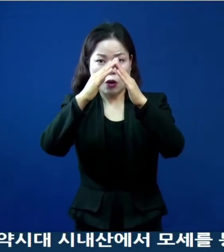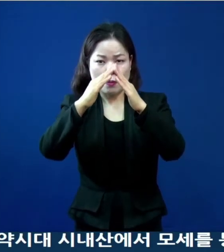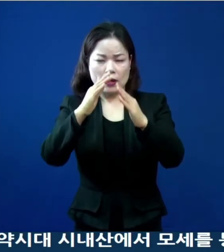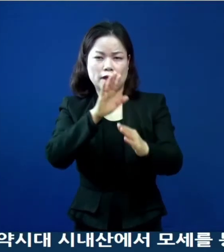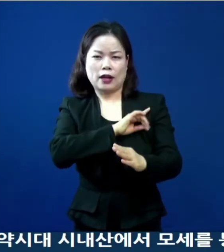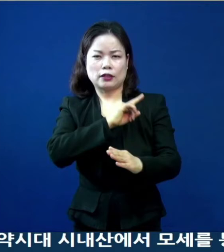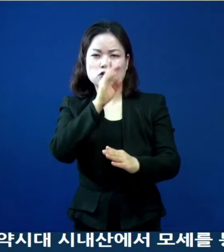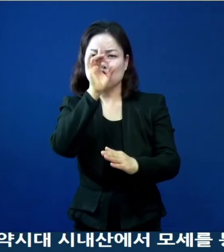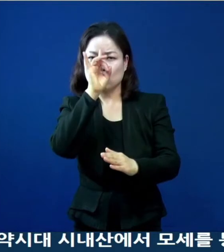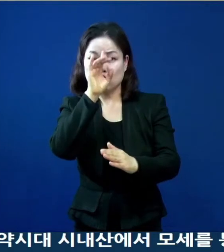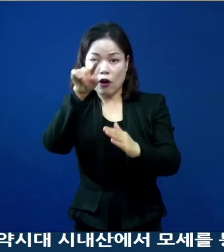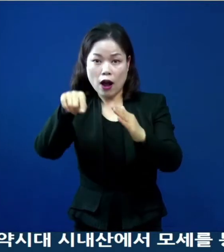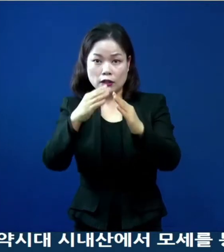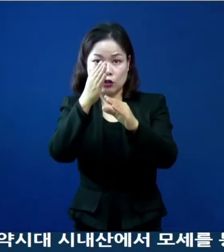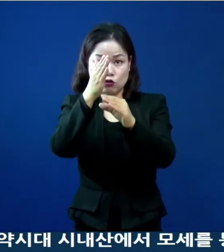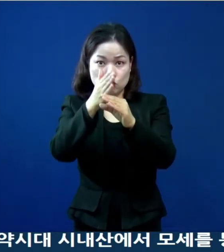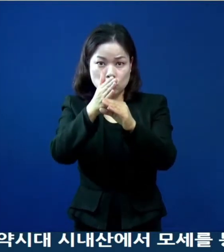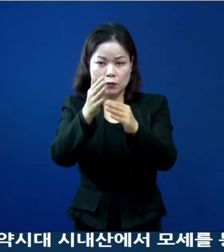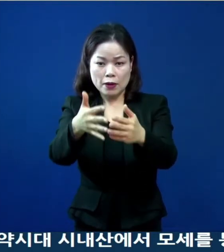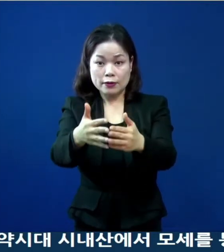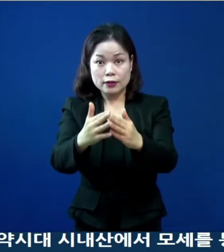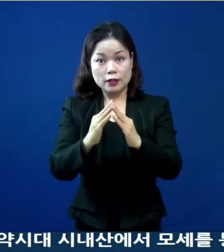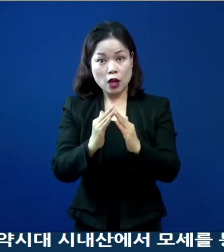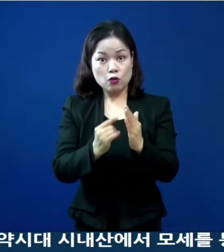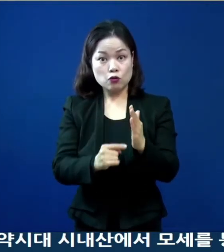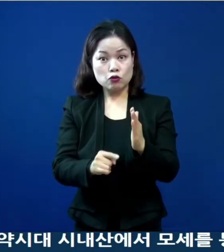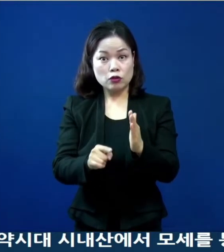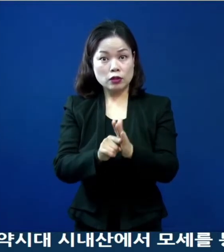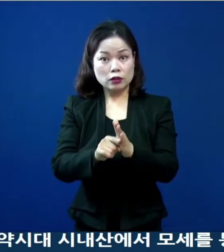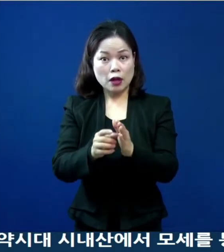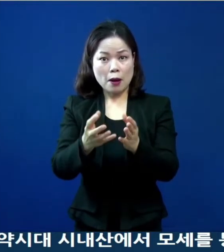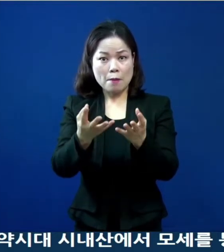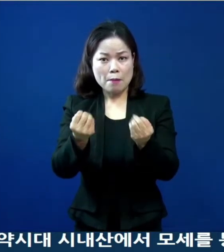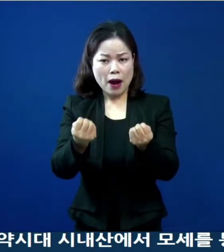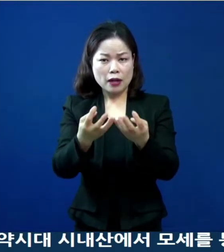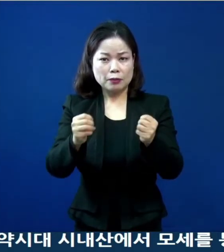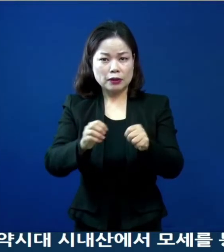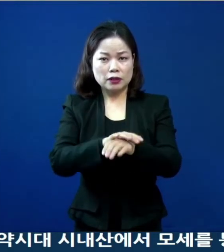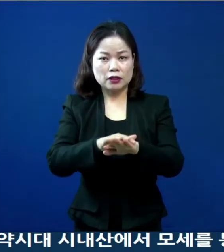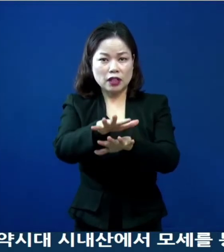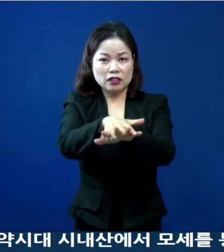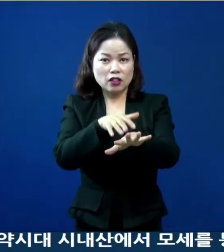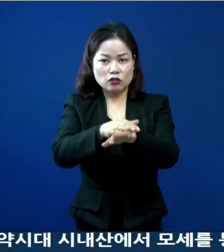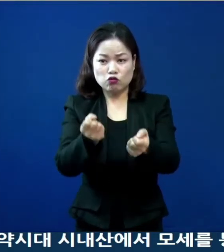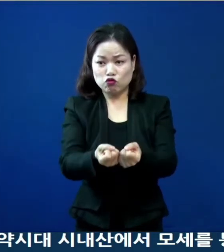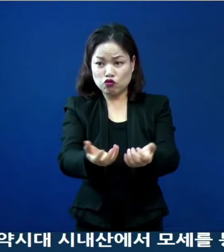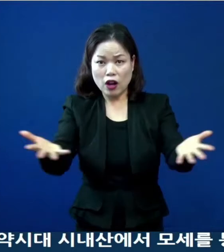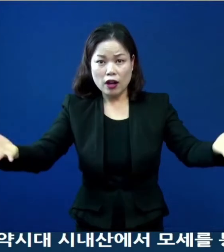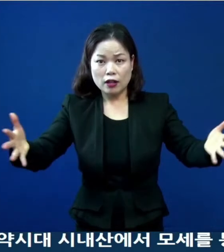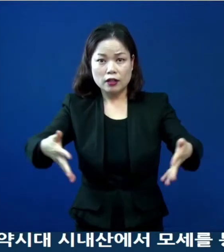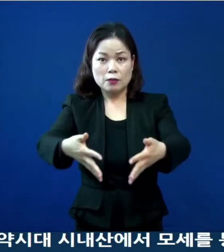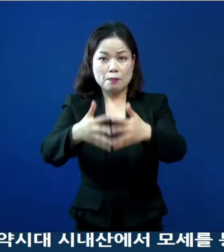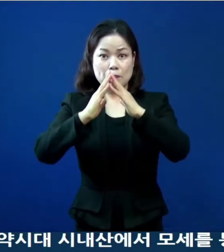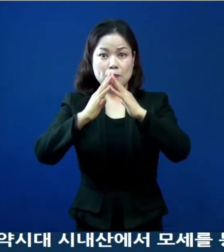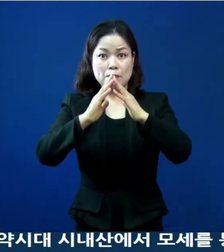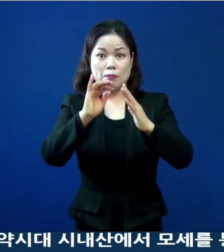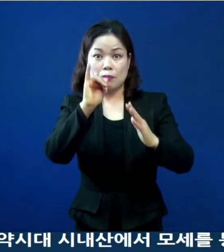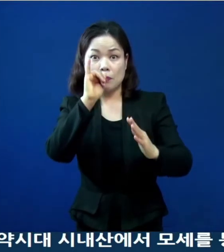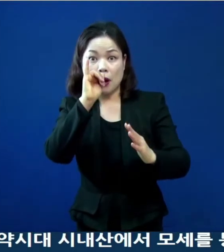중심의 성막, 그 성막을 세우기 위해서 그동안 만들었던 천을 쫙 펼쳐가지고 성막이 착 세워질